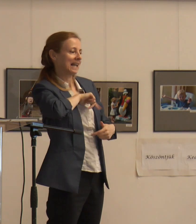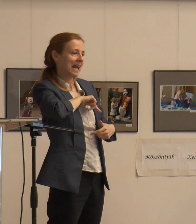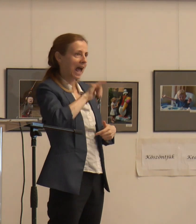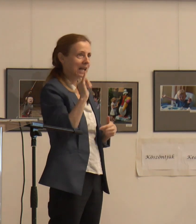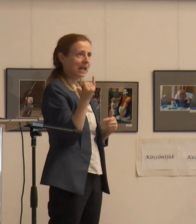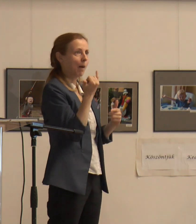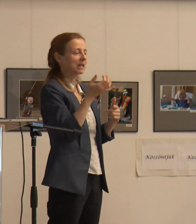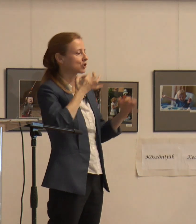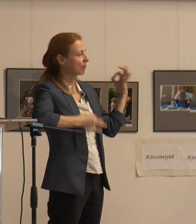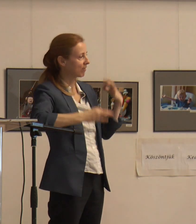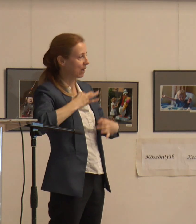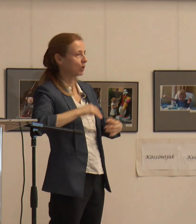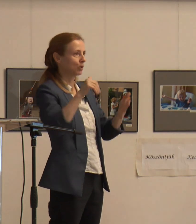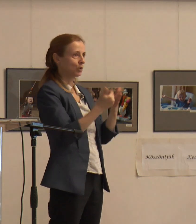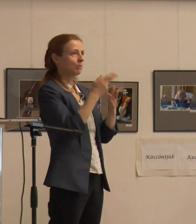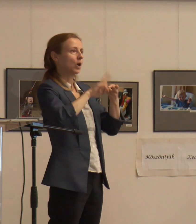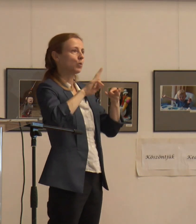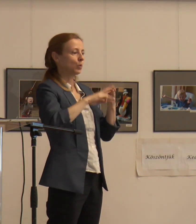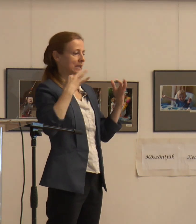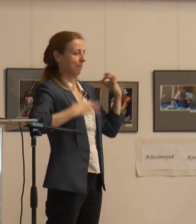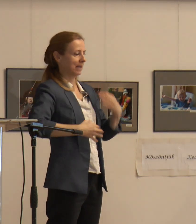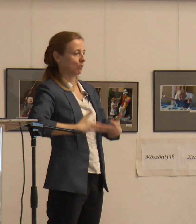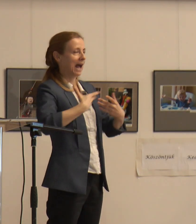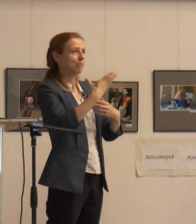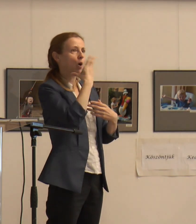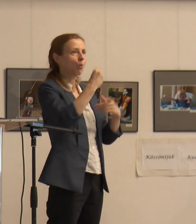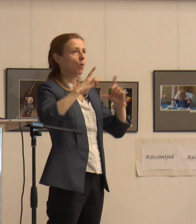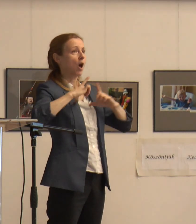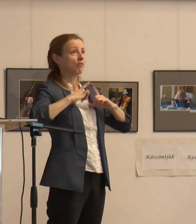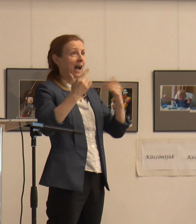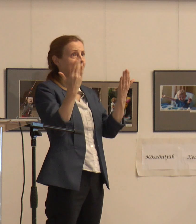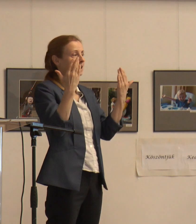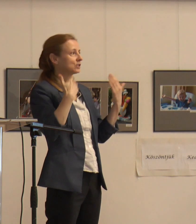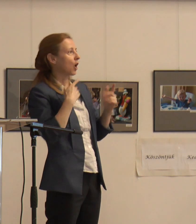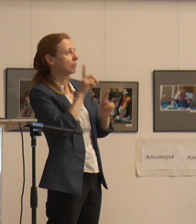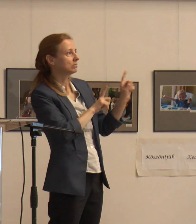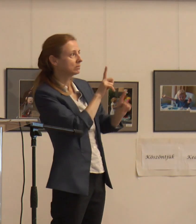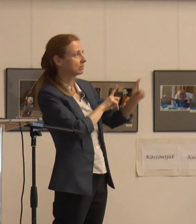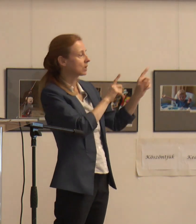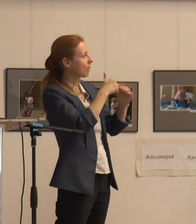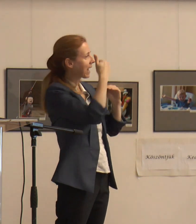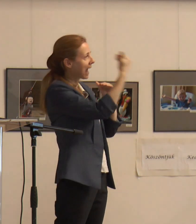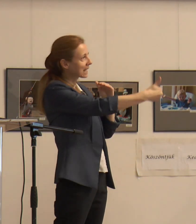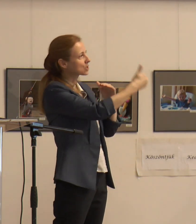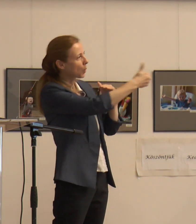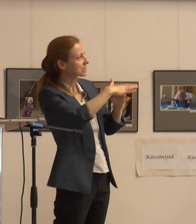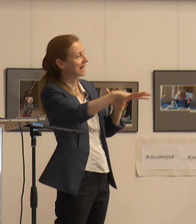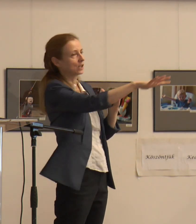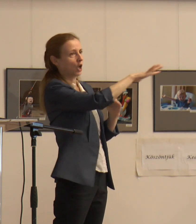is felöltözik új ünnepi ruhába, s gólyaválni elvallattam az egész szomszéd határba.